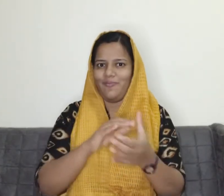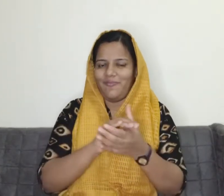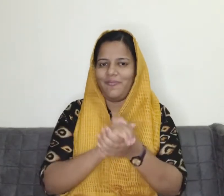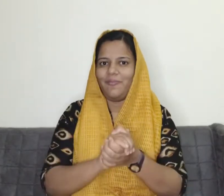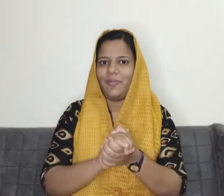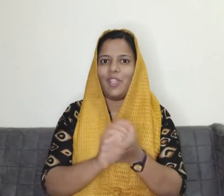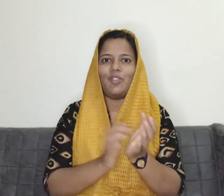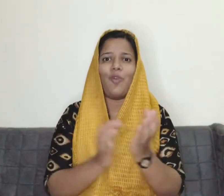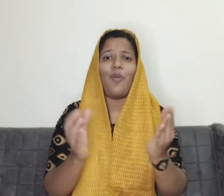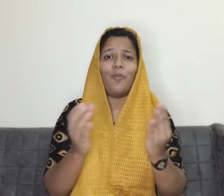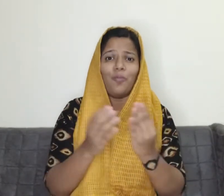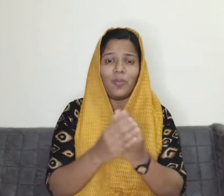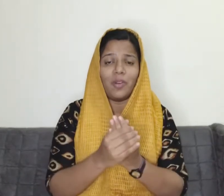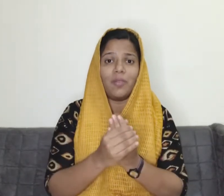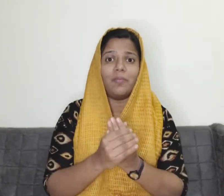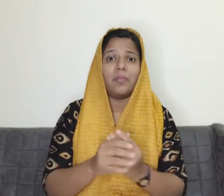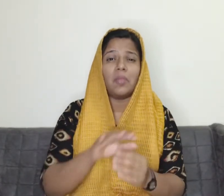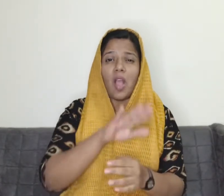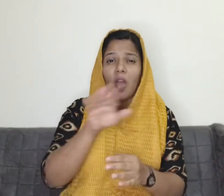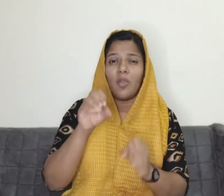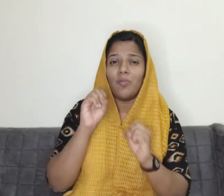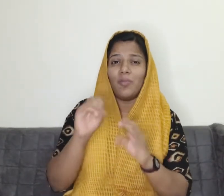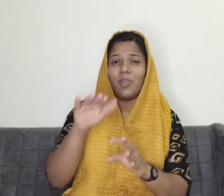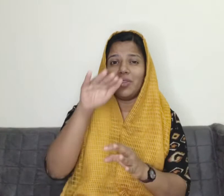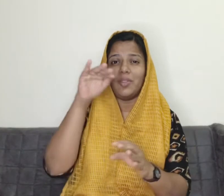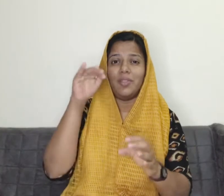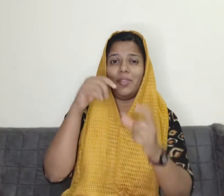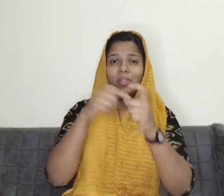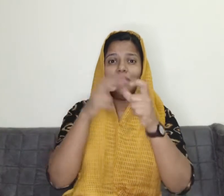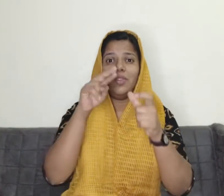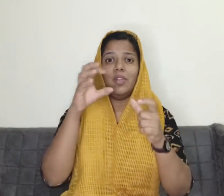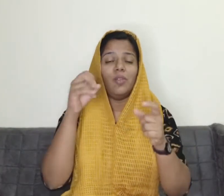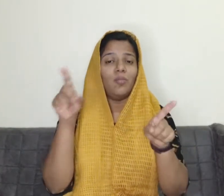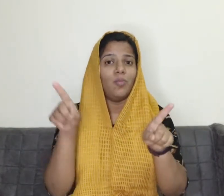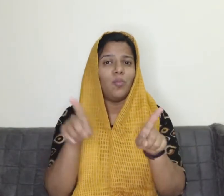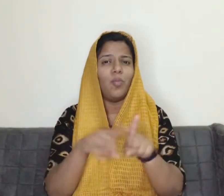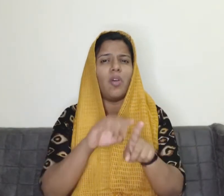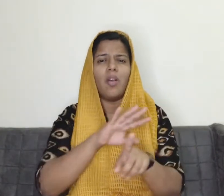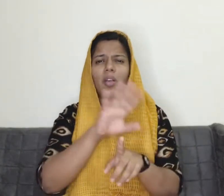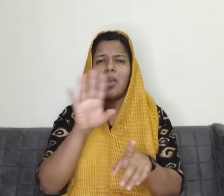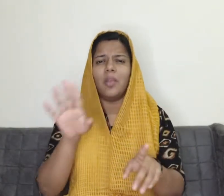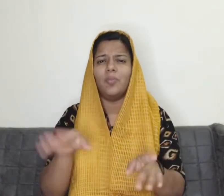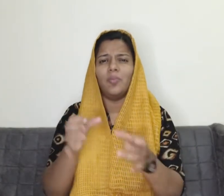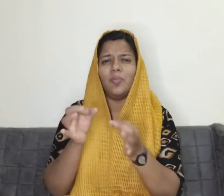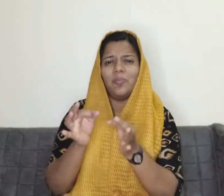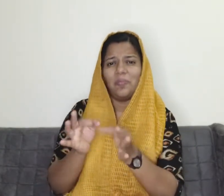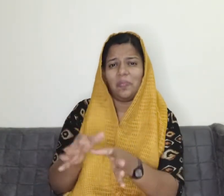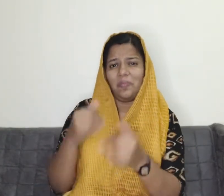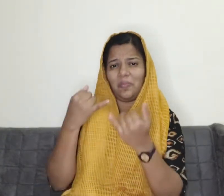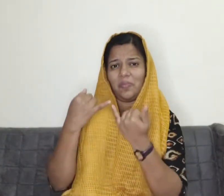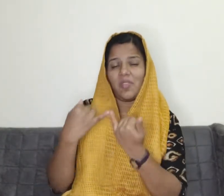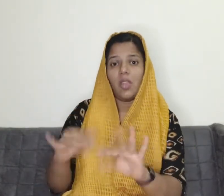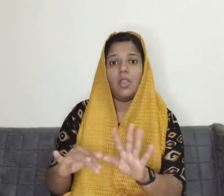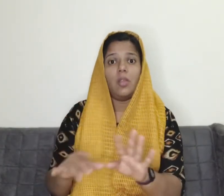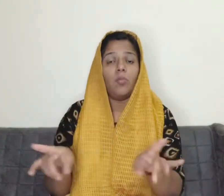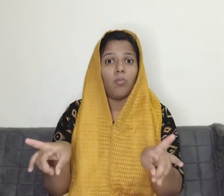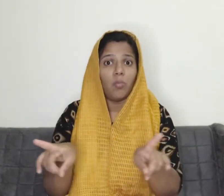സാന്നിധ്യം നഷ്ടപ്പെടാതെയും, ശൂന്യവും നിർജ്ജന പ്രദേശവും, അതായത് എല്ലാം നാശത്തിലേക്കാകാതെയും